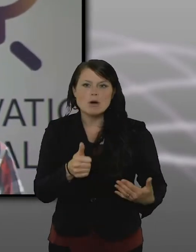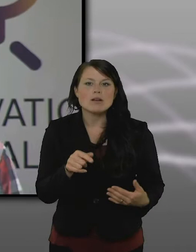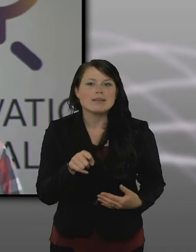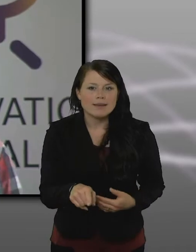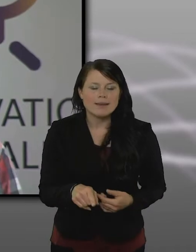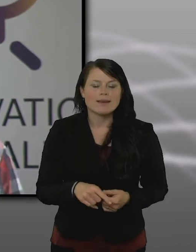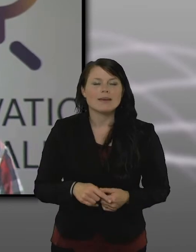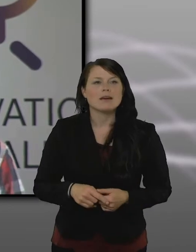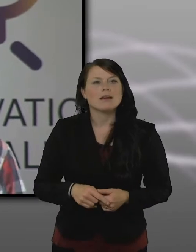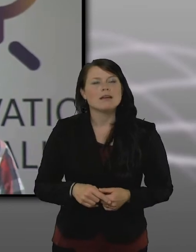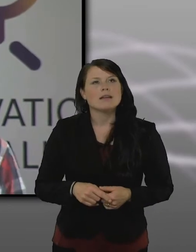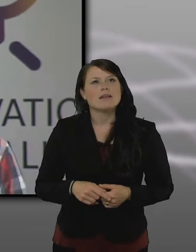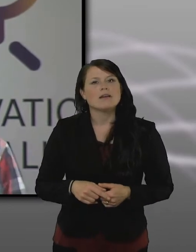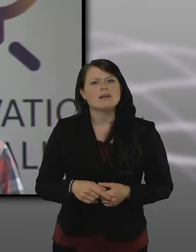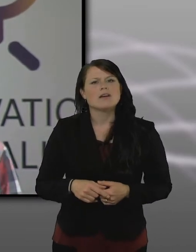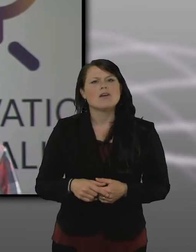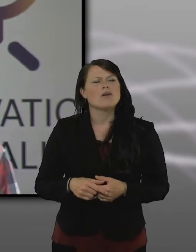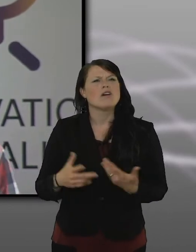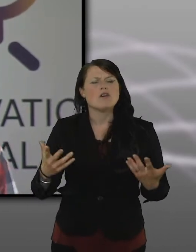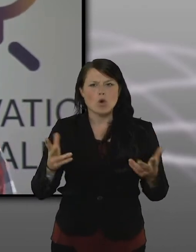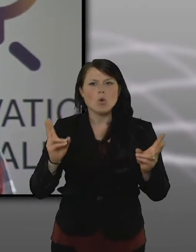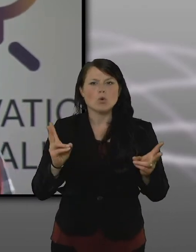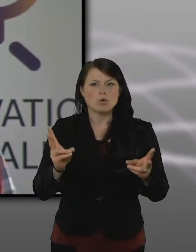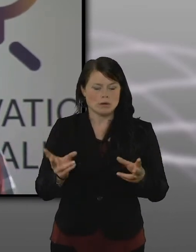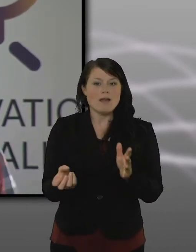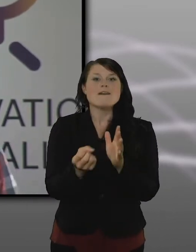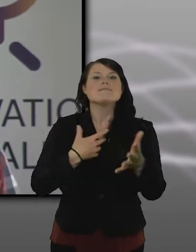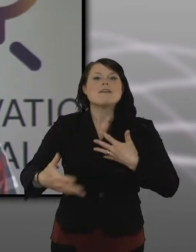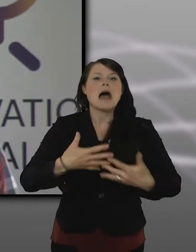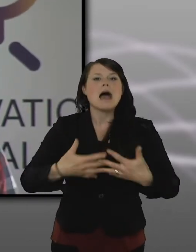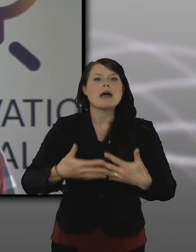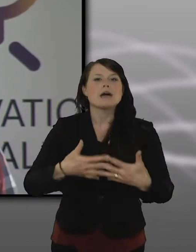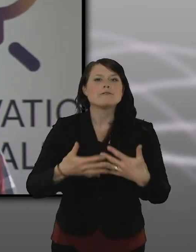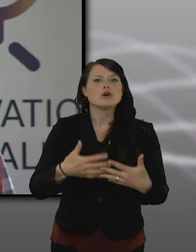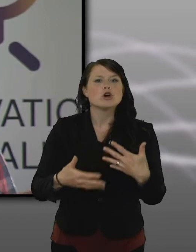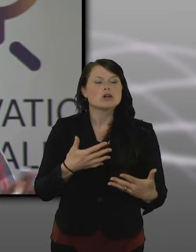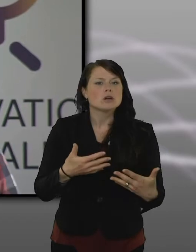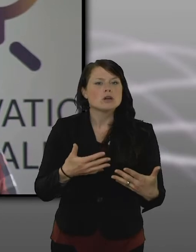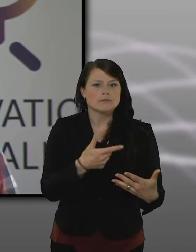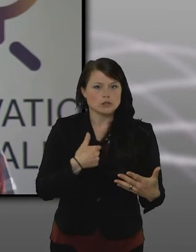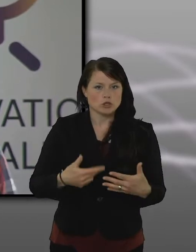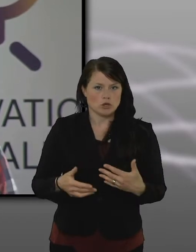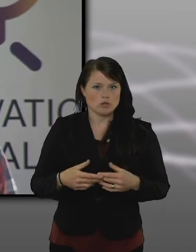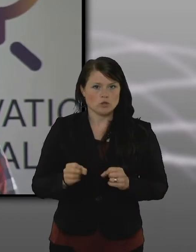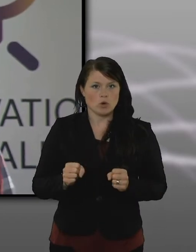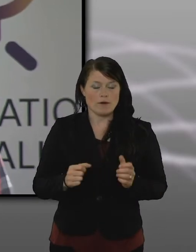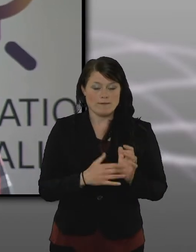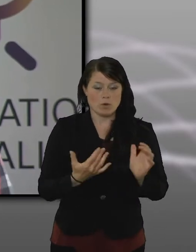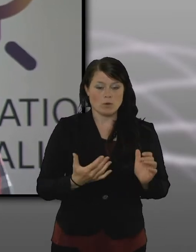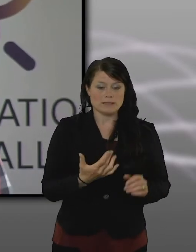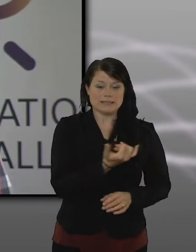här, varför gör vi det här? Vi har genom de här åren då, från 10 till